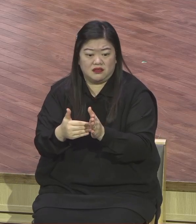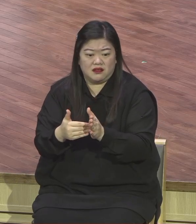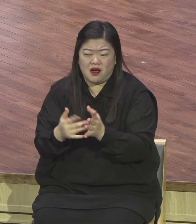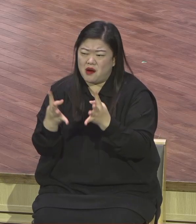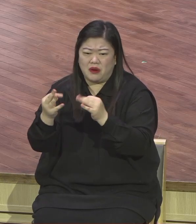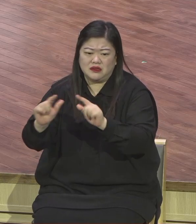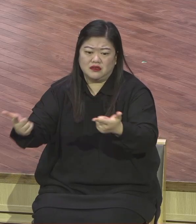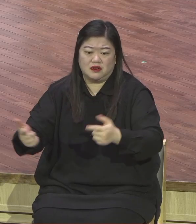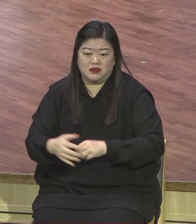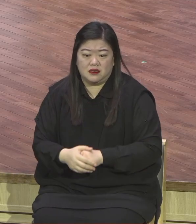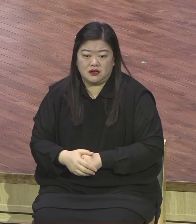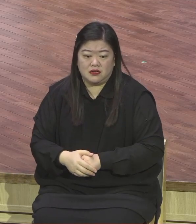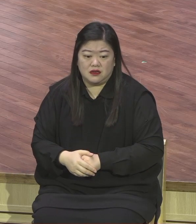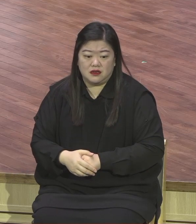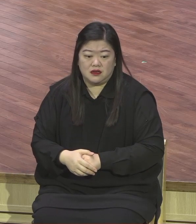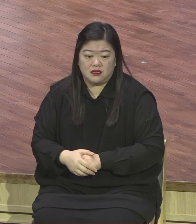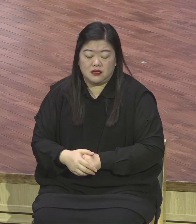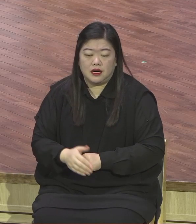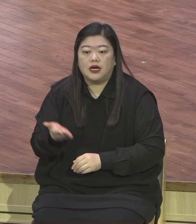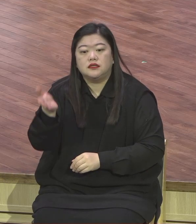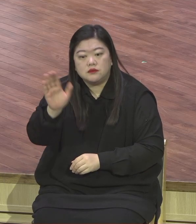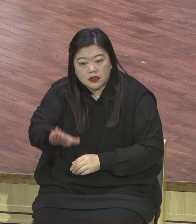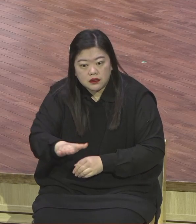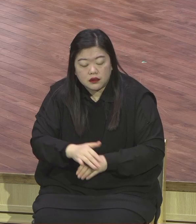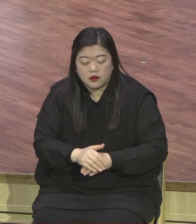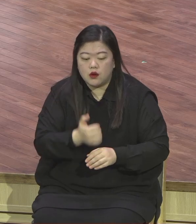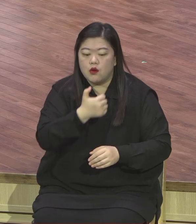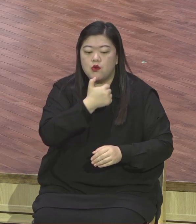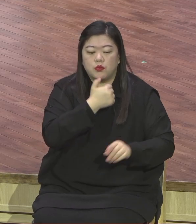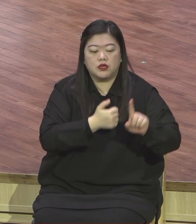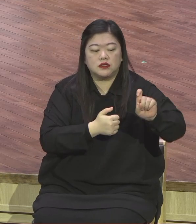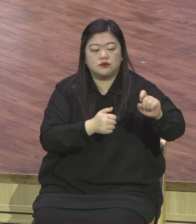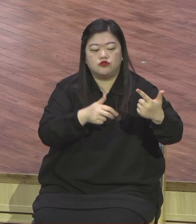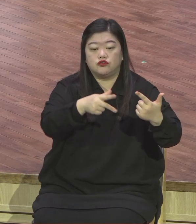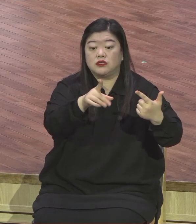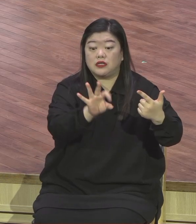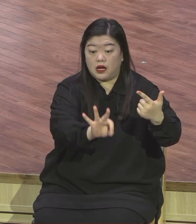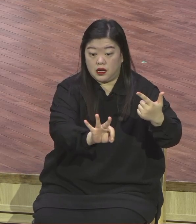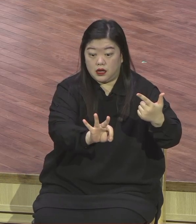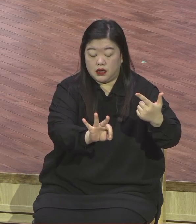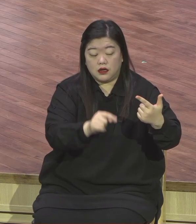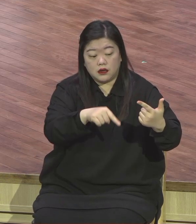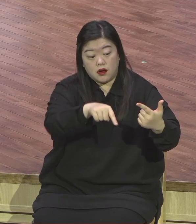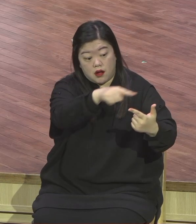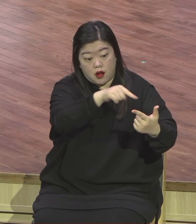2천 년 동안 이 로마 신경인 명담내에 빠진 사람들은 말 것도 없고